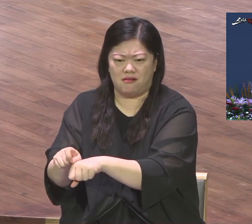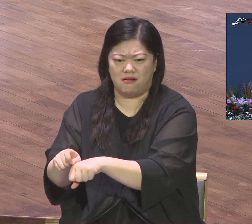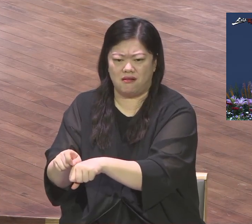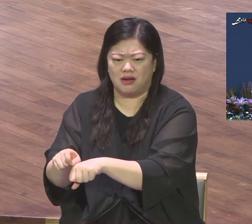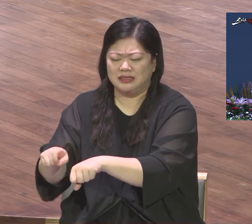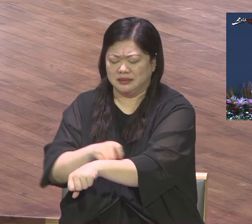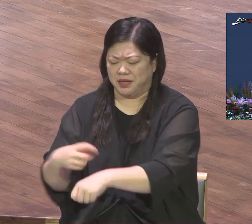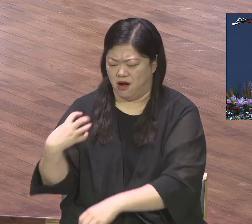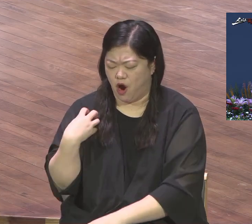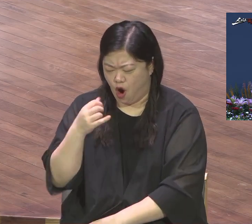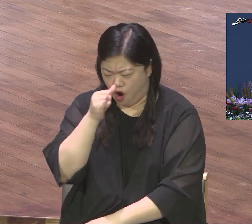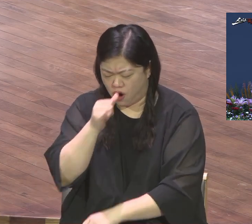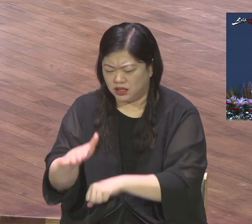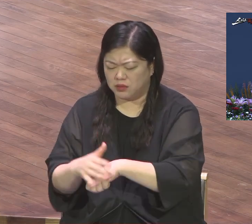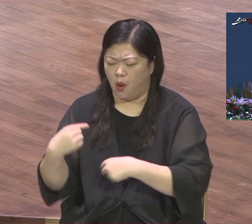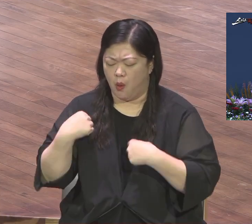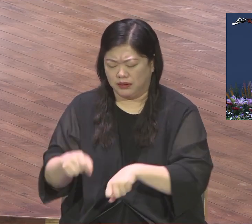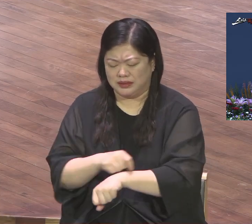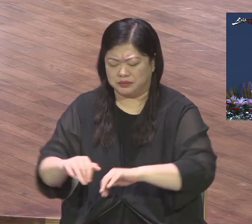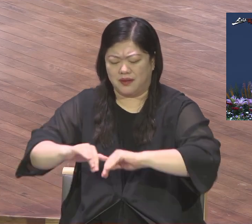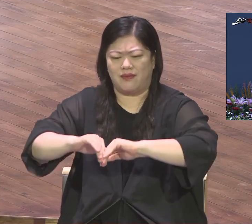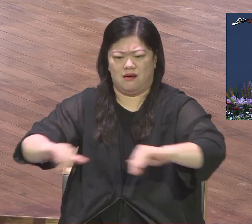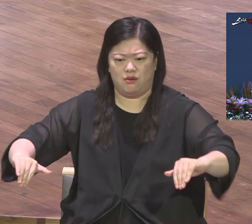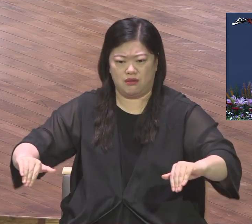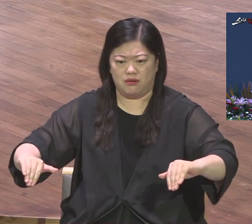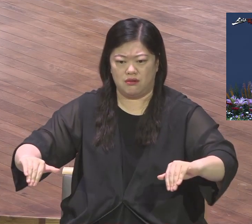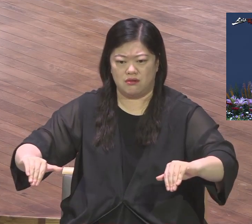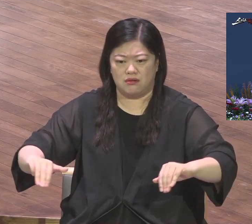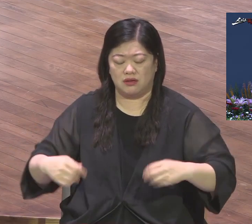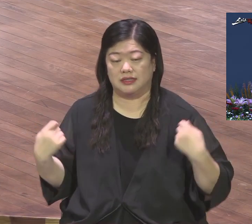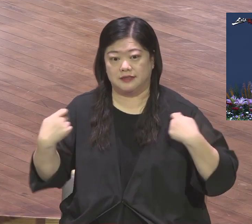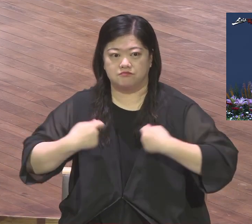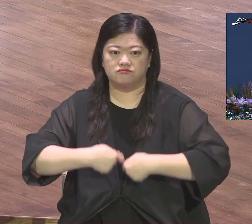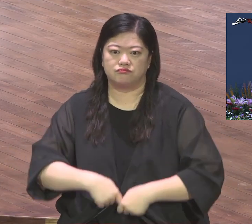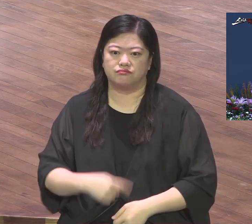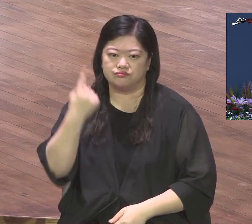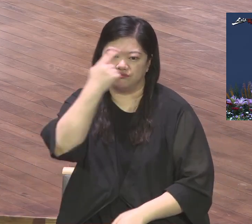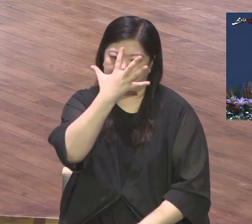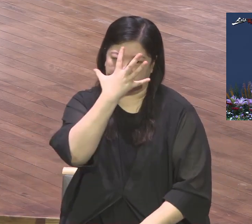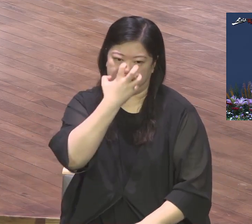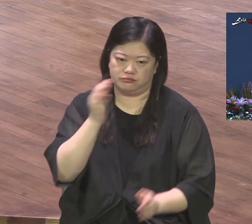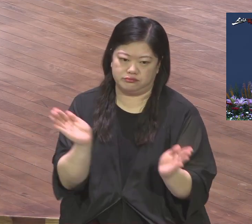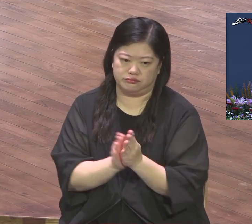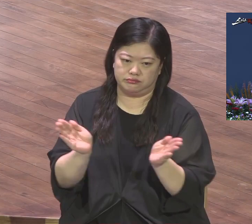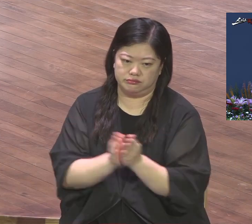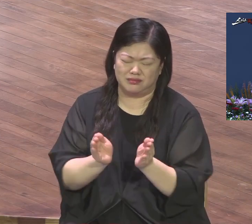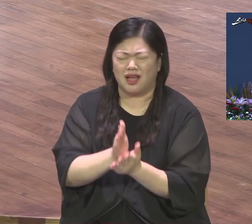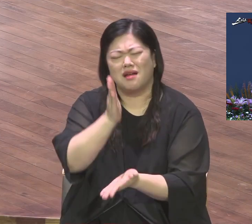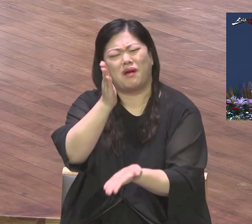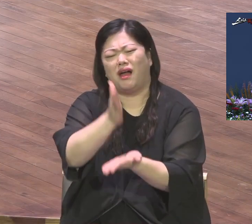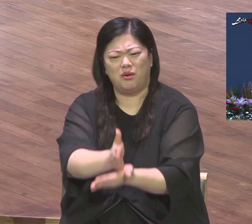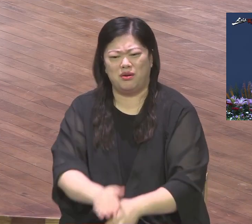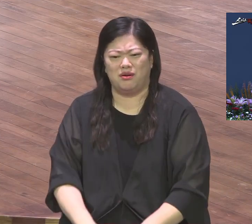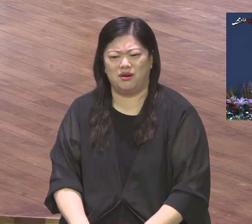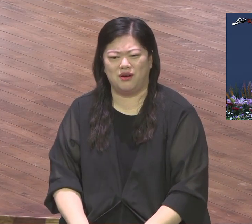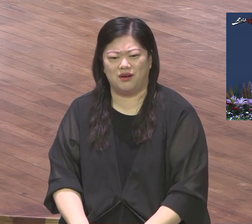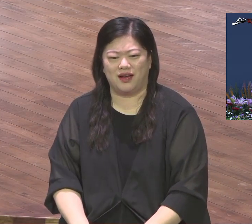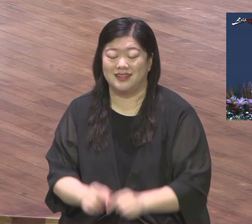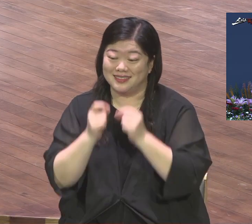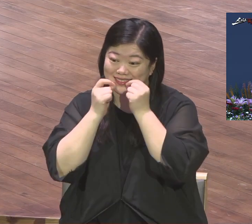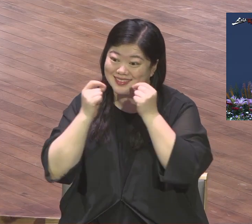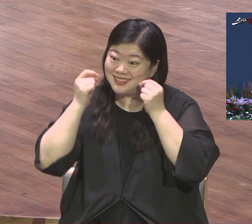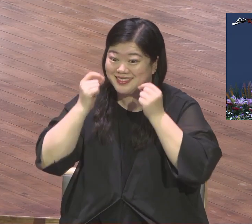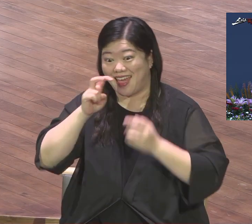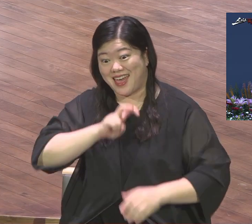그러면 내 영혼이 어떻게 돼요? 하나님을 찬양하는 특별한 사명 받았다. 응? 그래서 여러분이 찬양